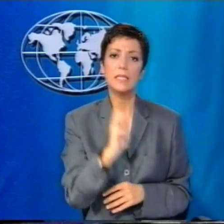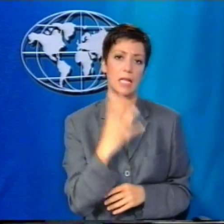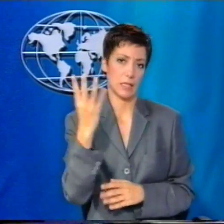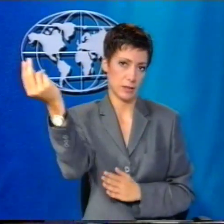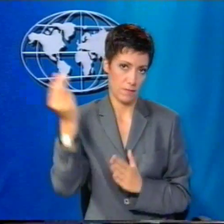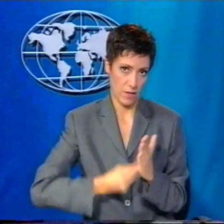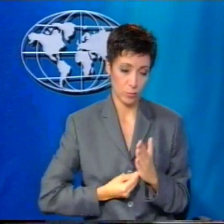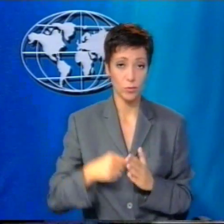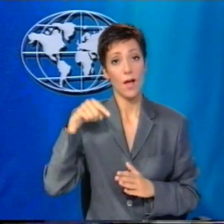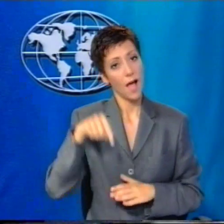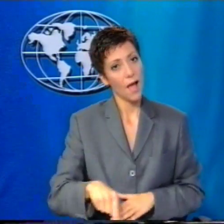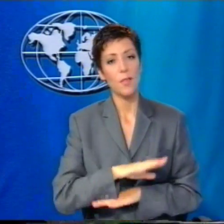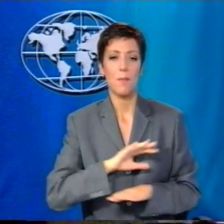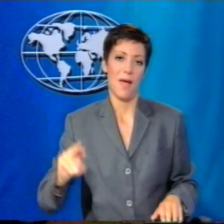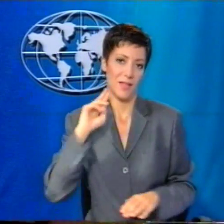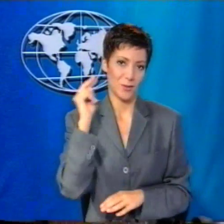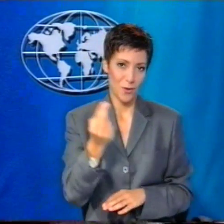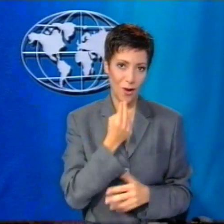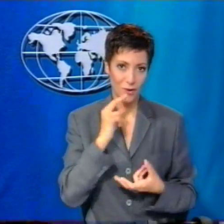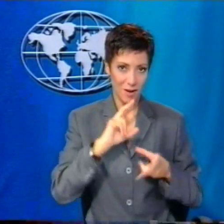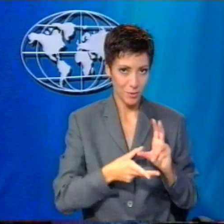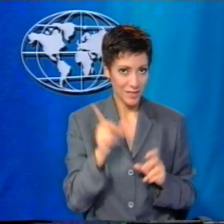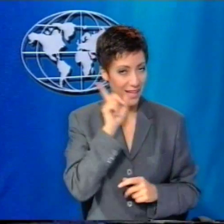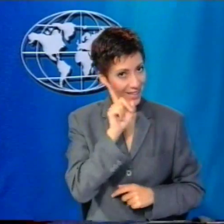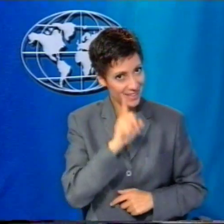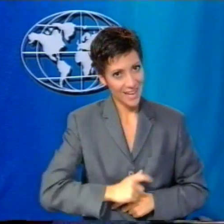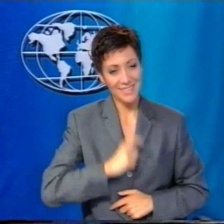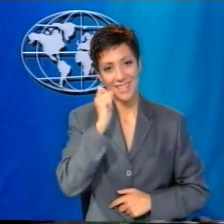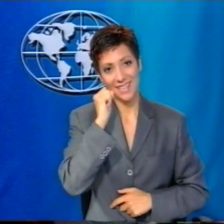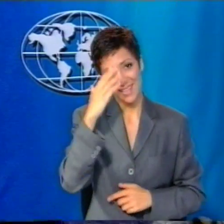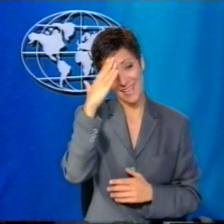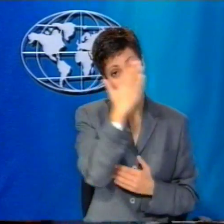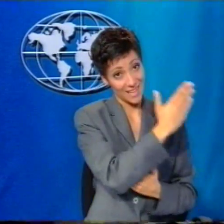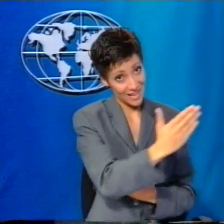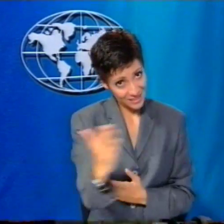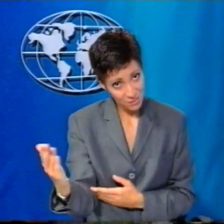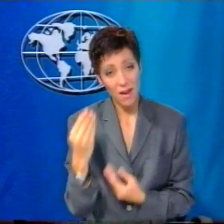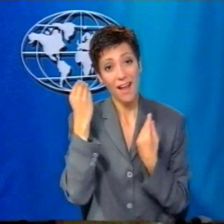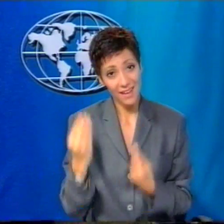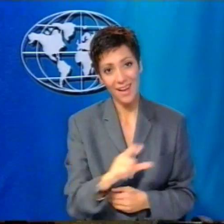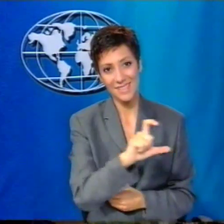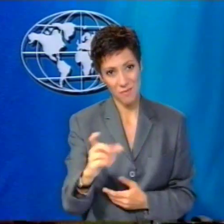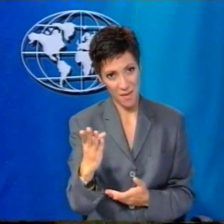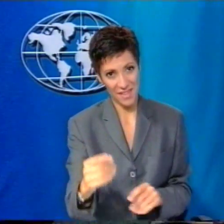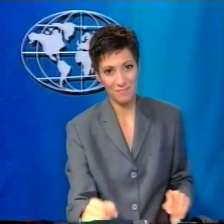Κελσίου. Κυρίες και κύριοι, εδώ ολοκληρώθηκε το Δελτίο Κοφών από την τηλεόραση του Sky. Καλή σας ημέρα και καλή εβδομάδα.